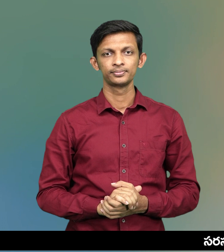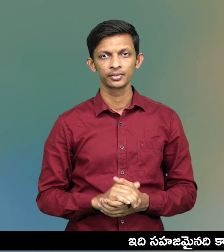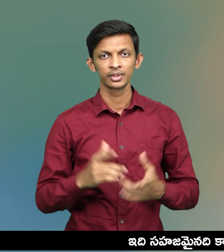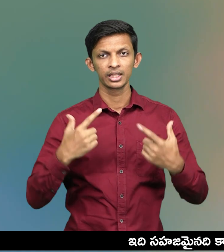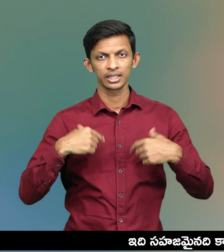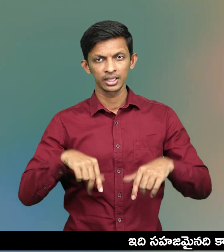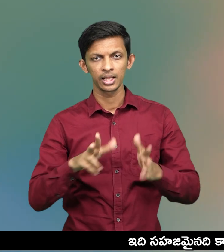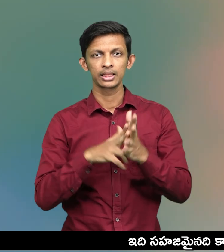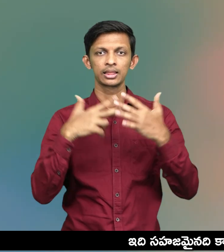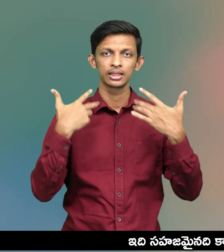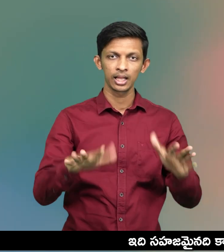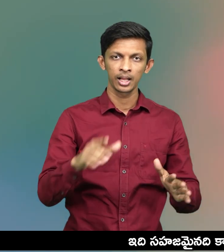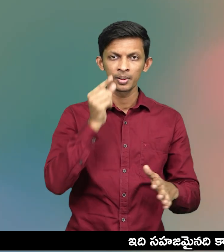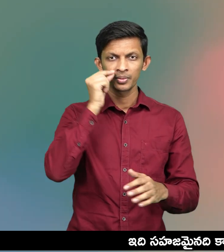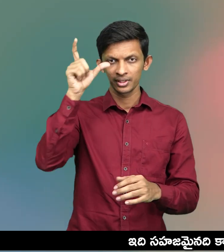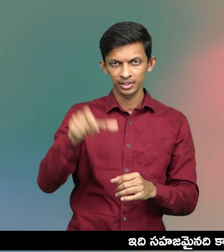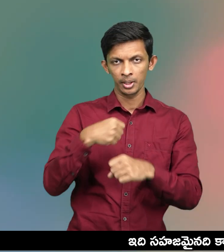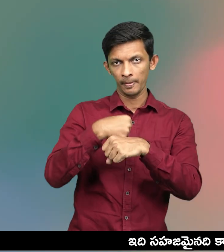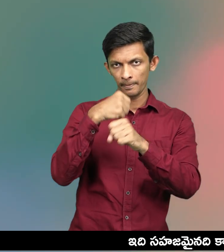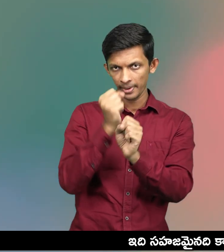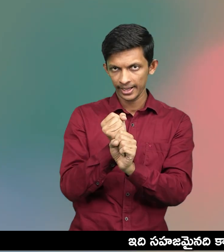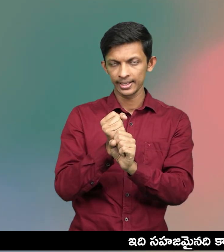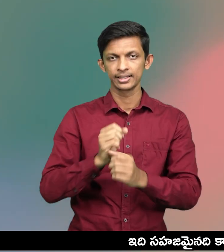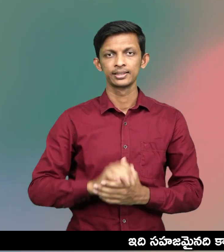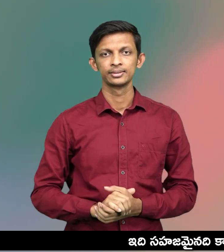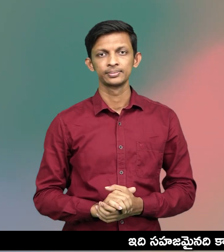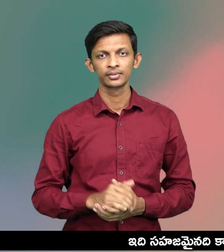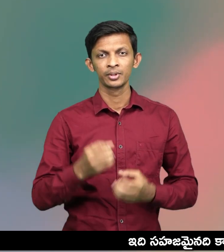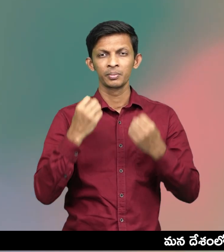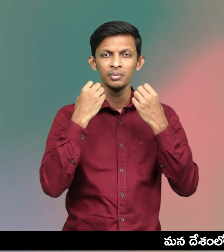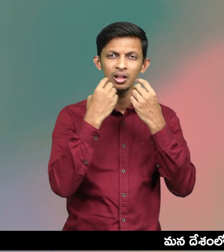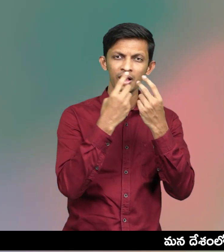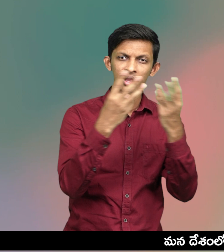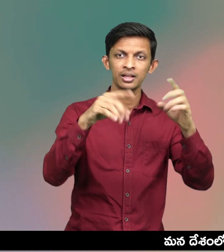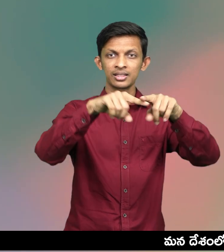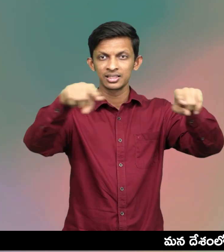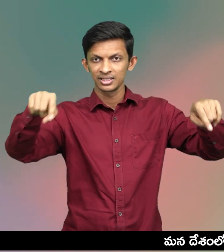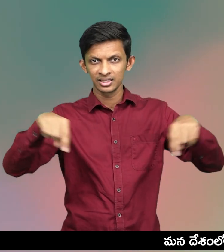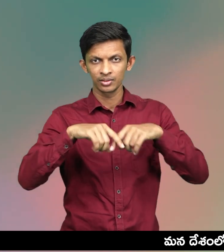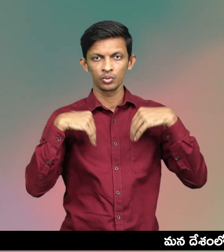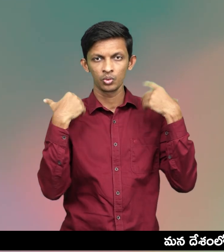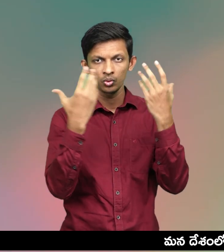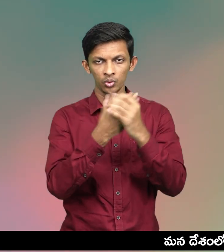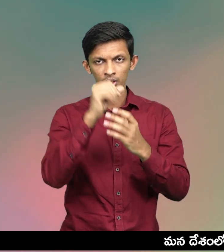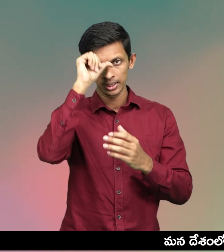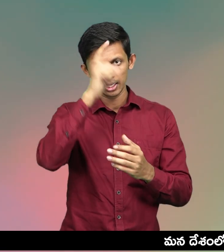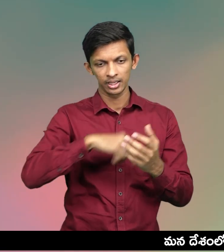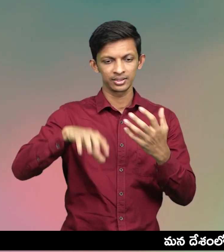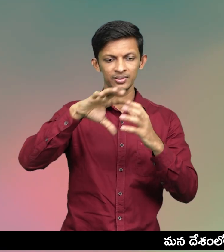ఇది సహజమైనది కావచ్చు లేదా మానవ నిర్మితం కావచ్చు. మన దేశంలో చాలా సరస్సులు ఉన్నాయి.